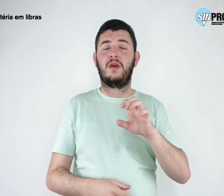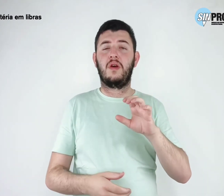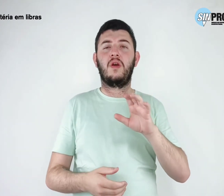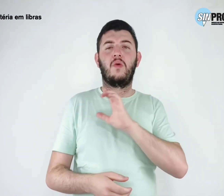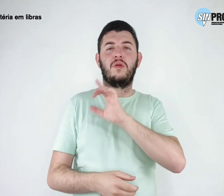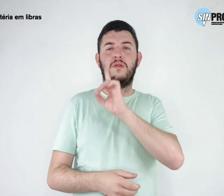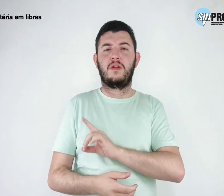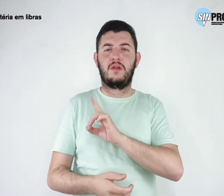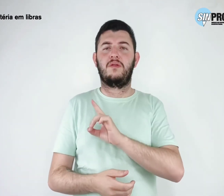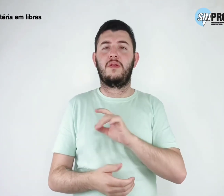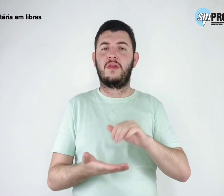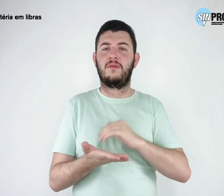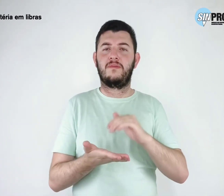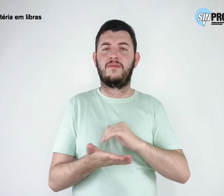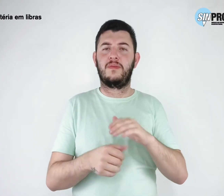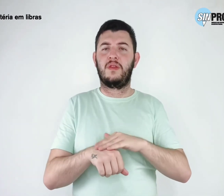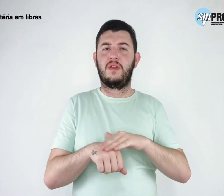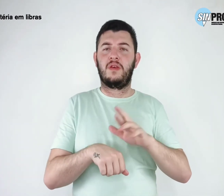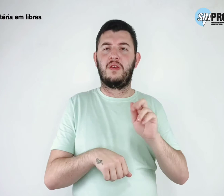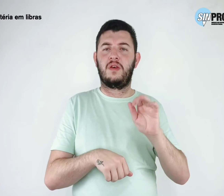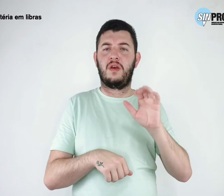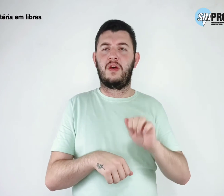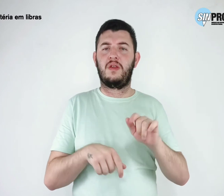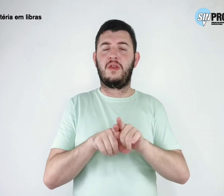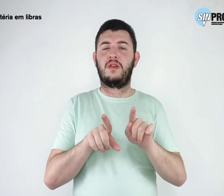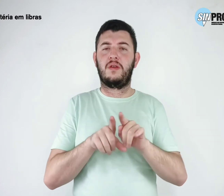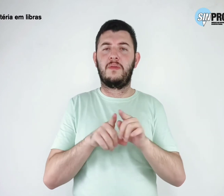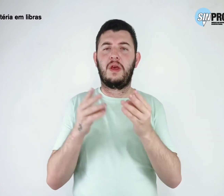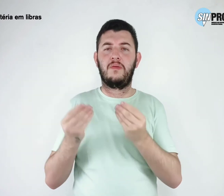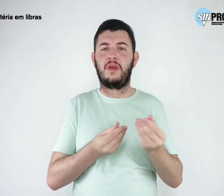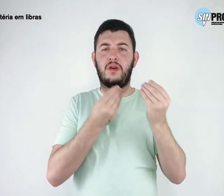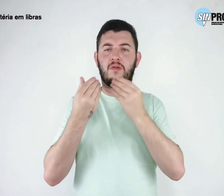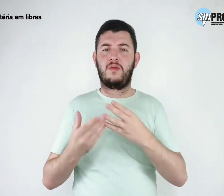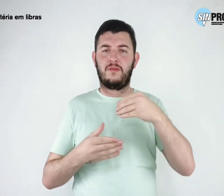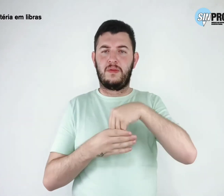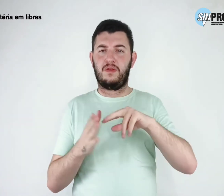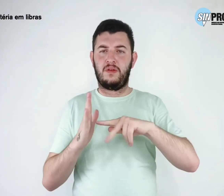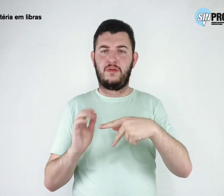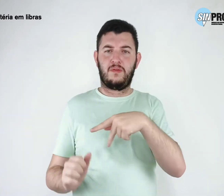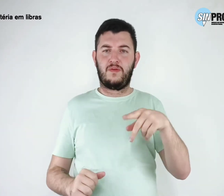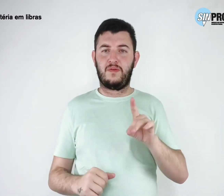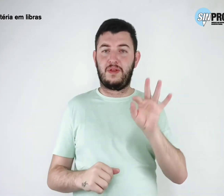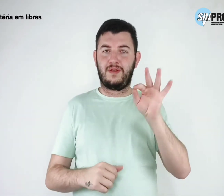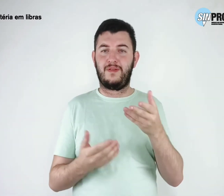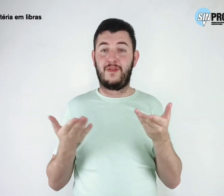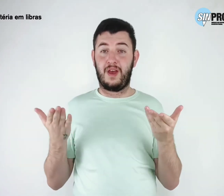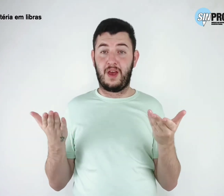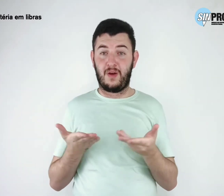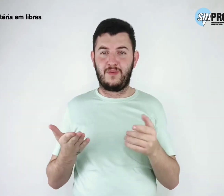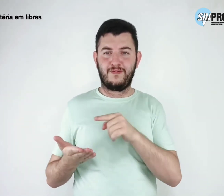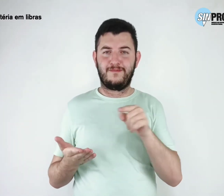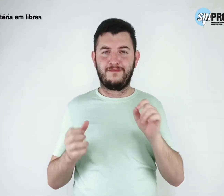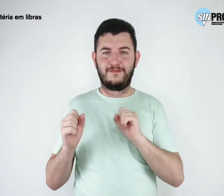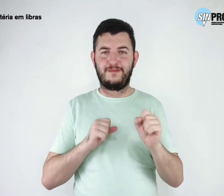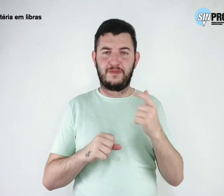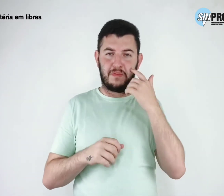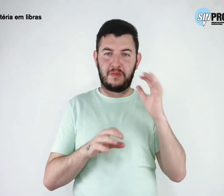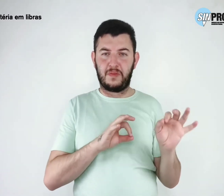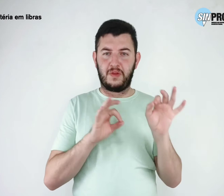e Sexualidade do Simpro-DF. Confira a seguir o manifesto e o